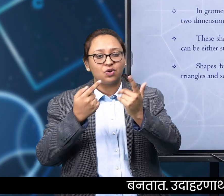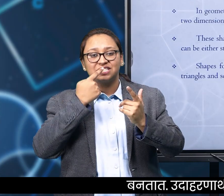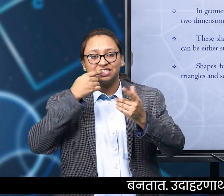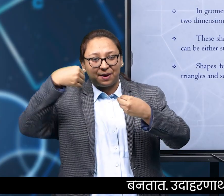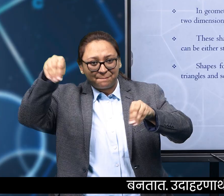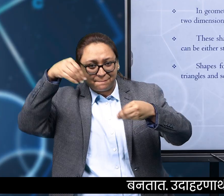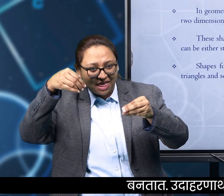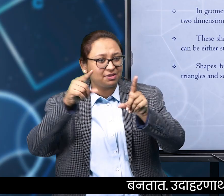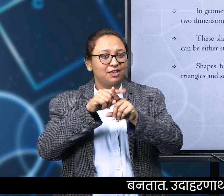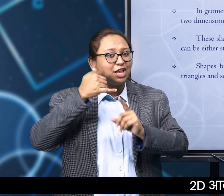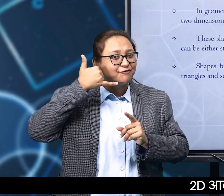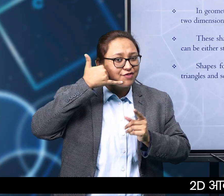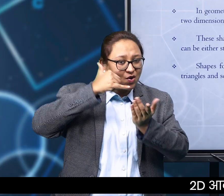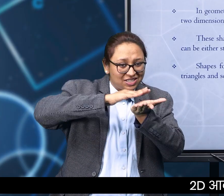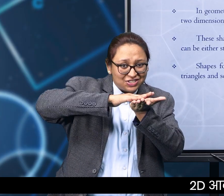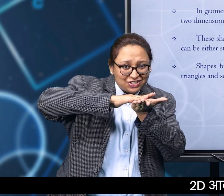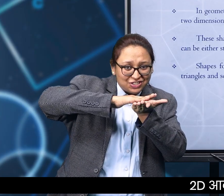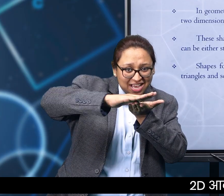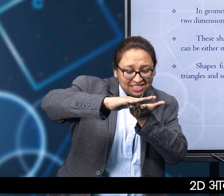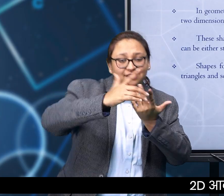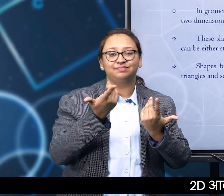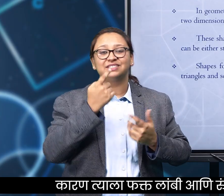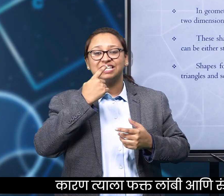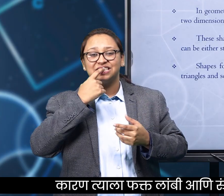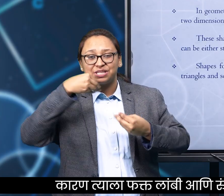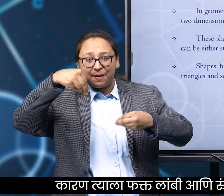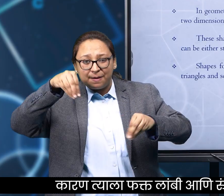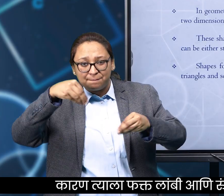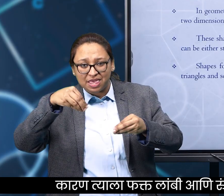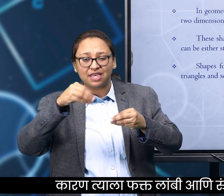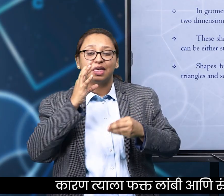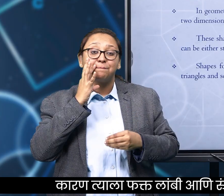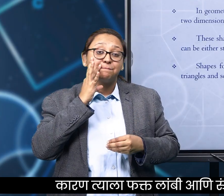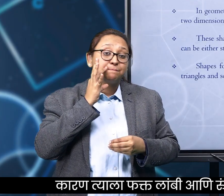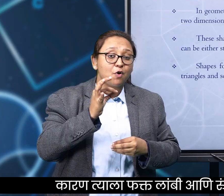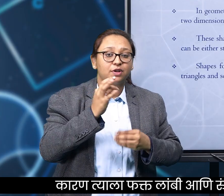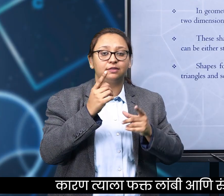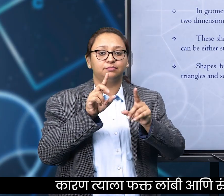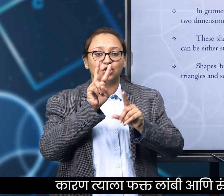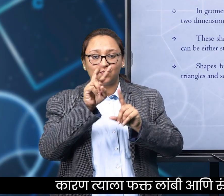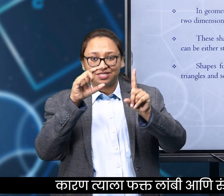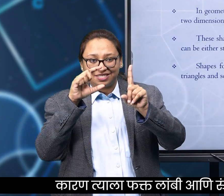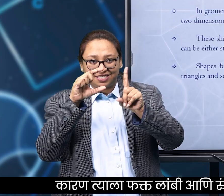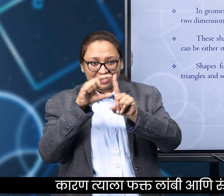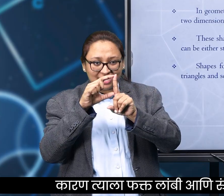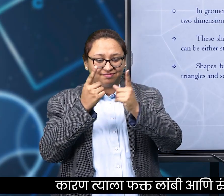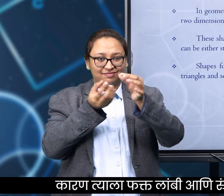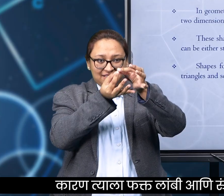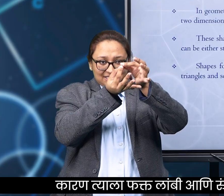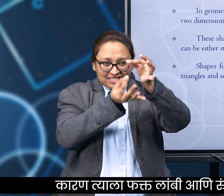उदाहरणार्थ, कागदाच्या तुकड्याला 2D आकार असतो कारण त्याला फक्त लांबी आणि रुंदी असते, परंतु खोली किंवा उंची नसते.